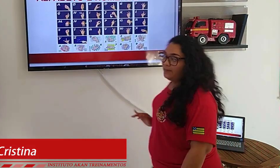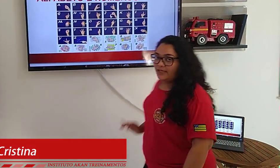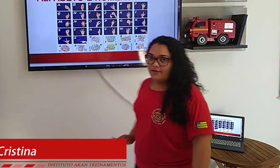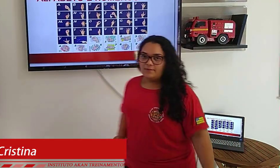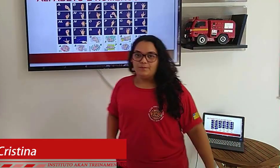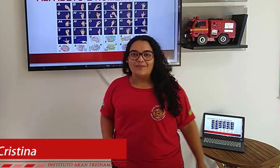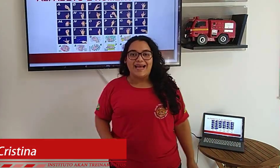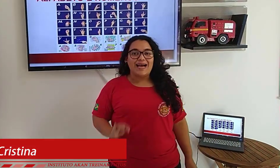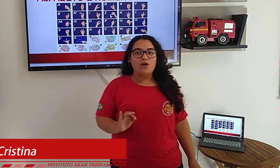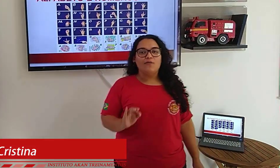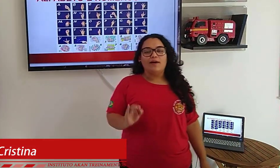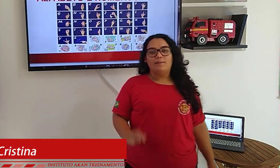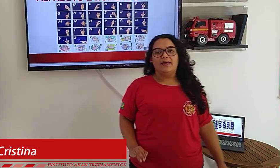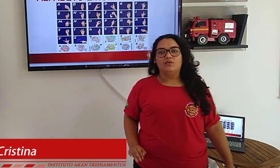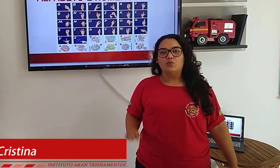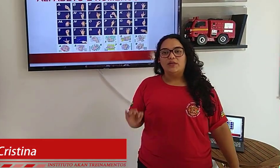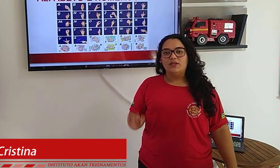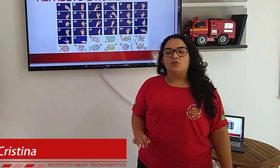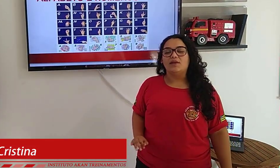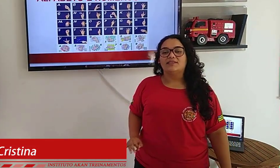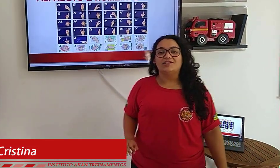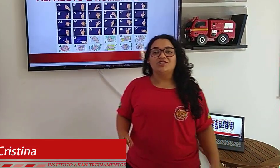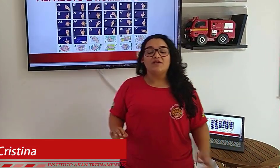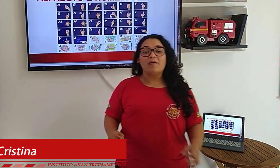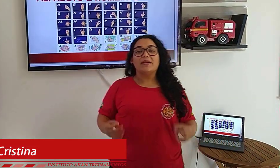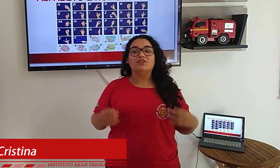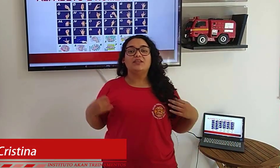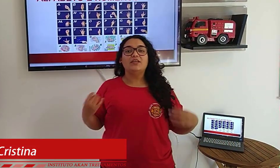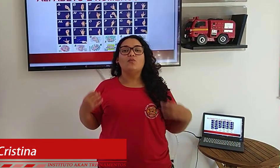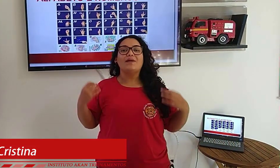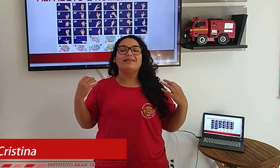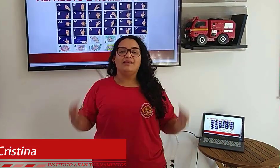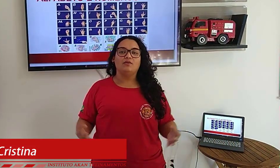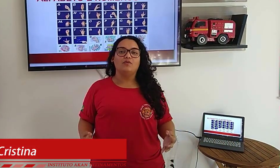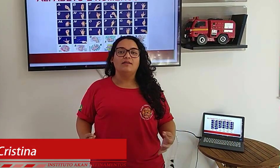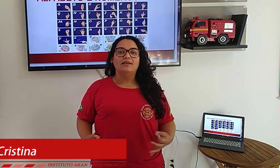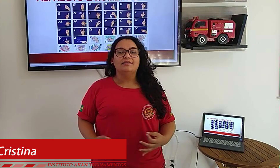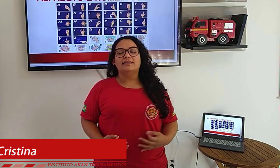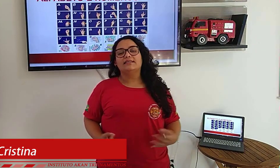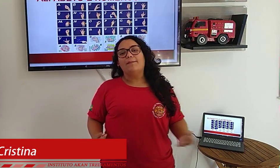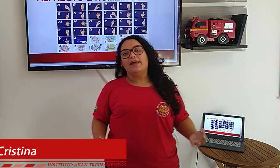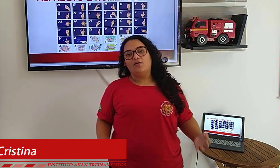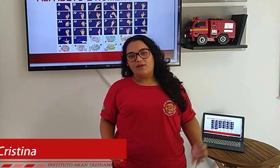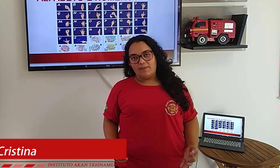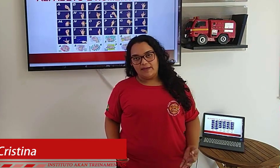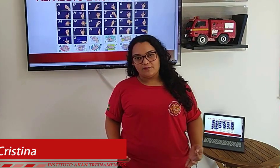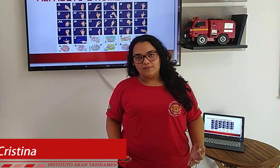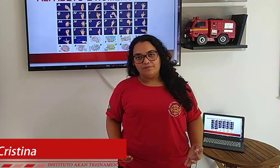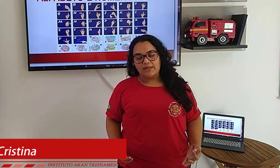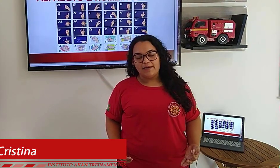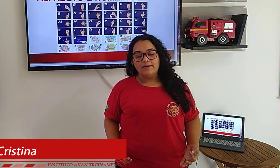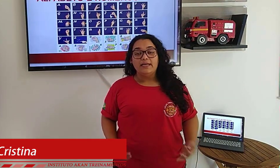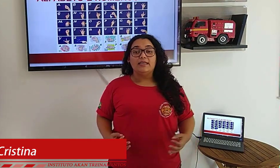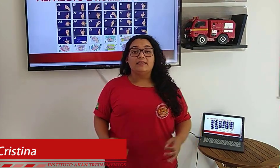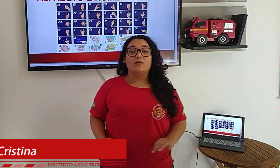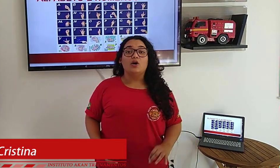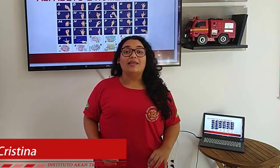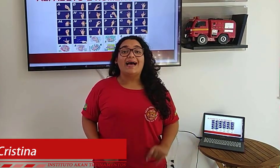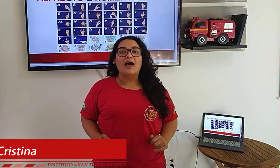Primeiro, alfabeto e números. A gente não aprende nenhuma língua sem saber alfabeto, tá? Então, olha,